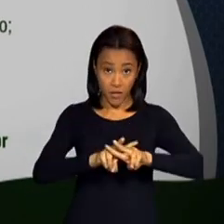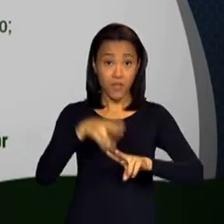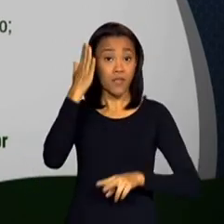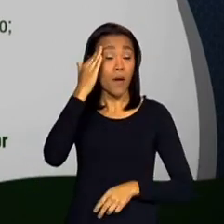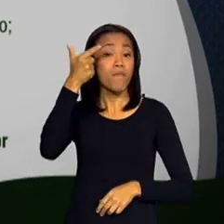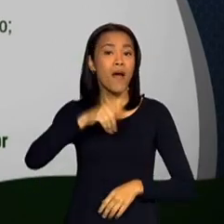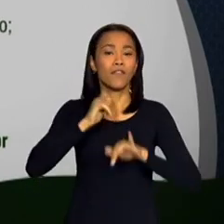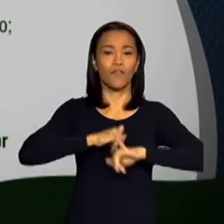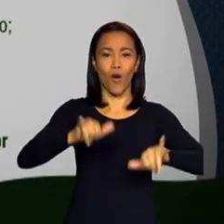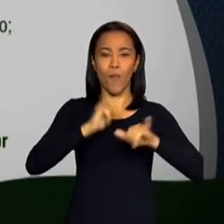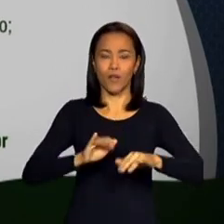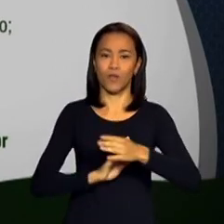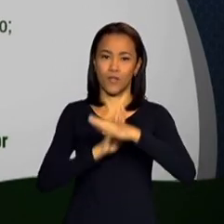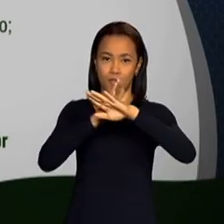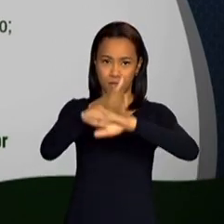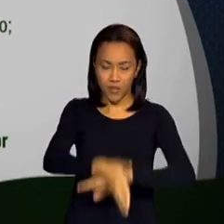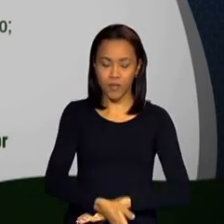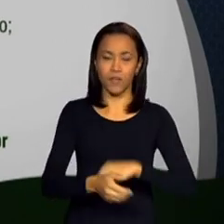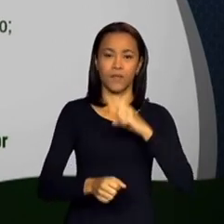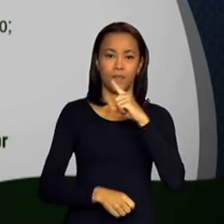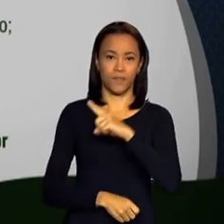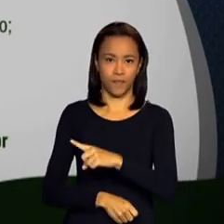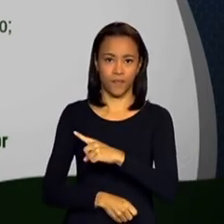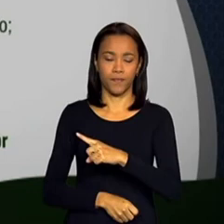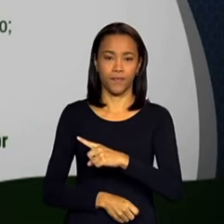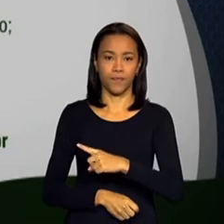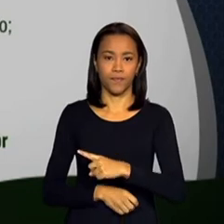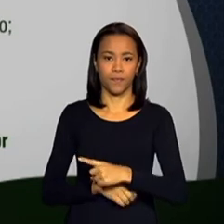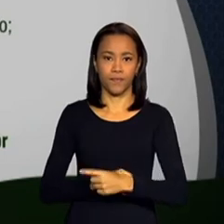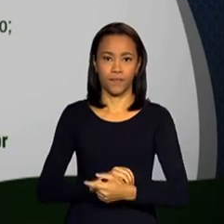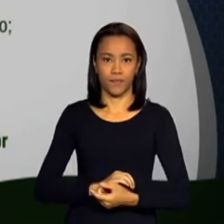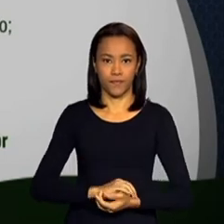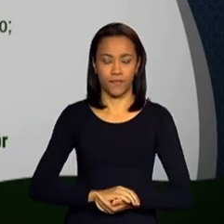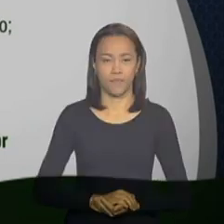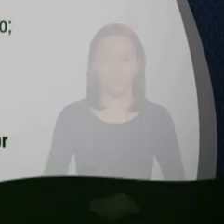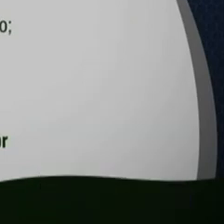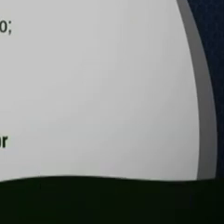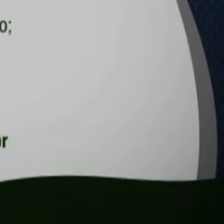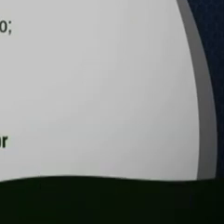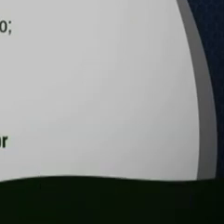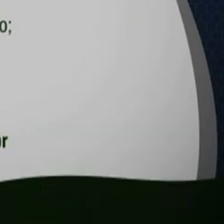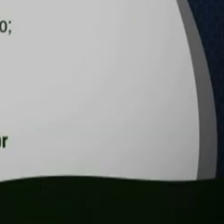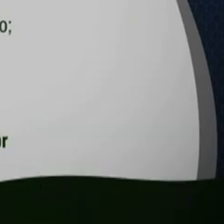Saiba mais em www.saude.gov.br.